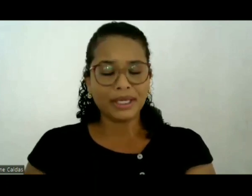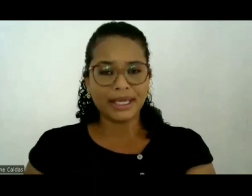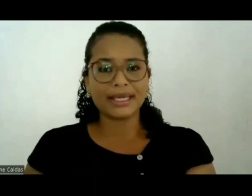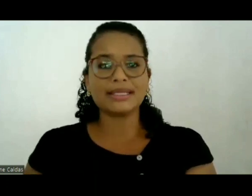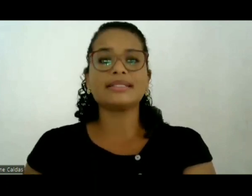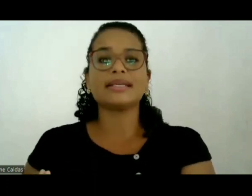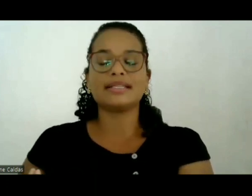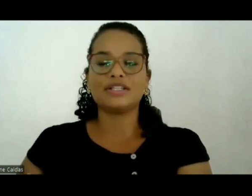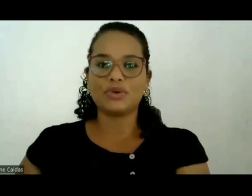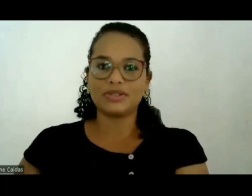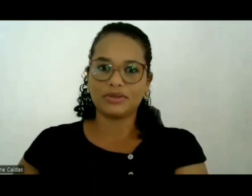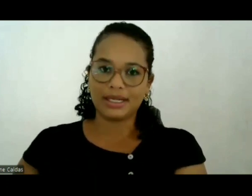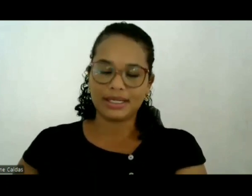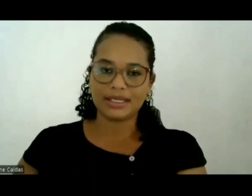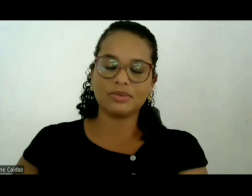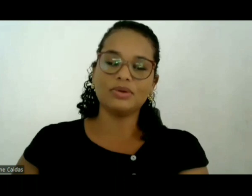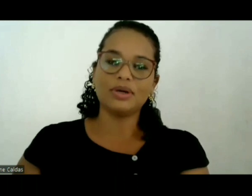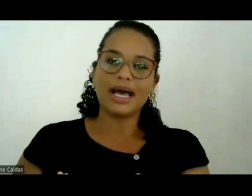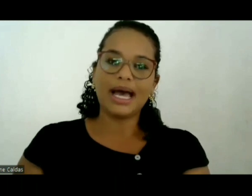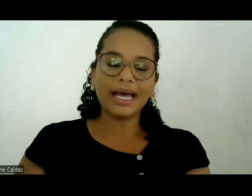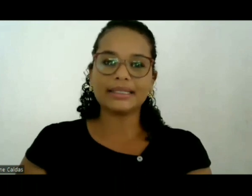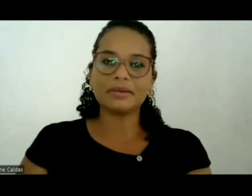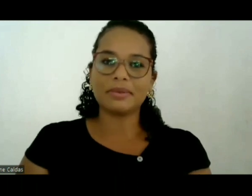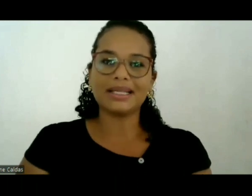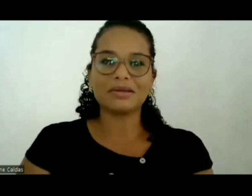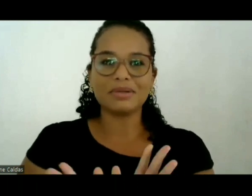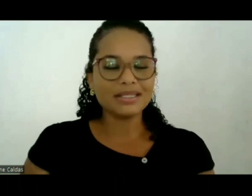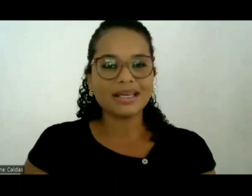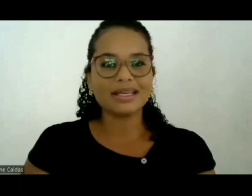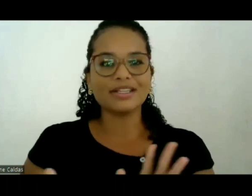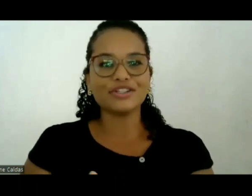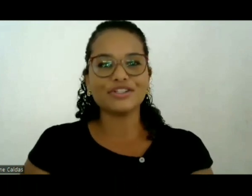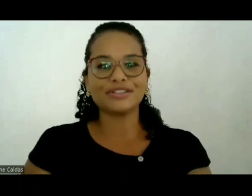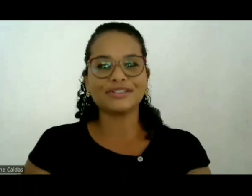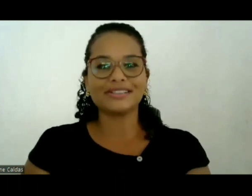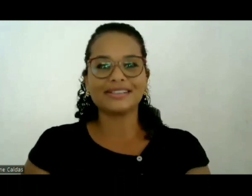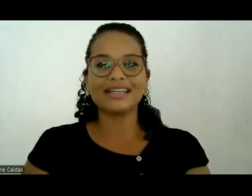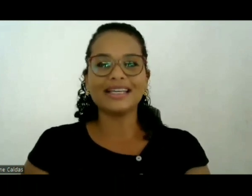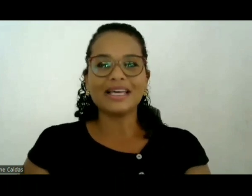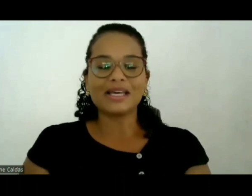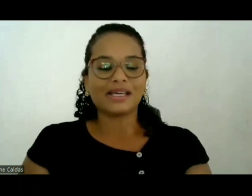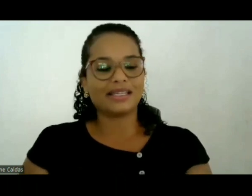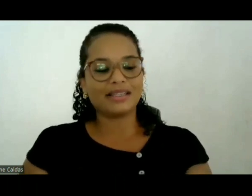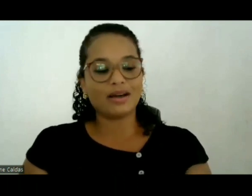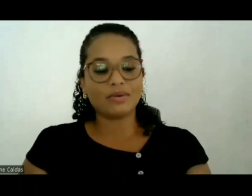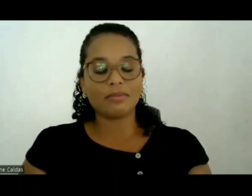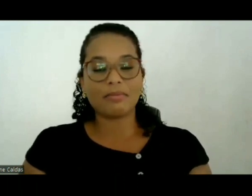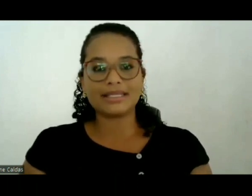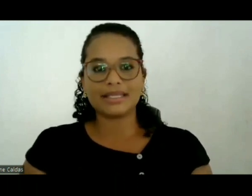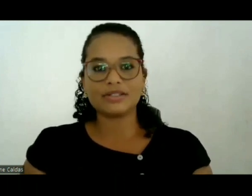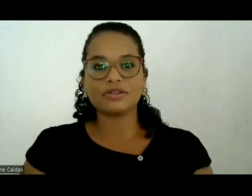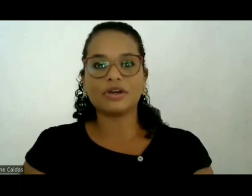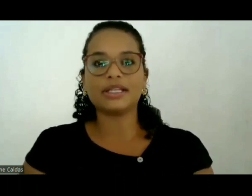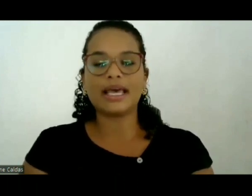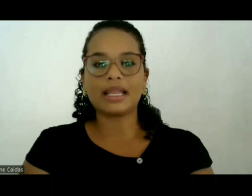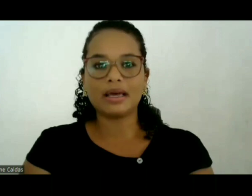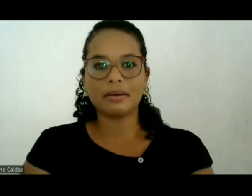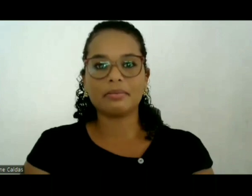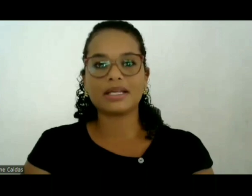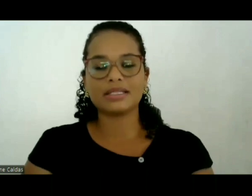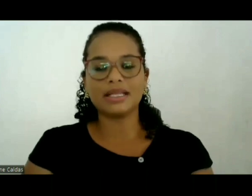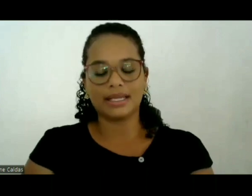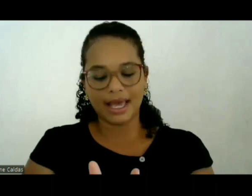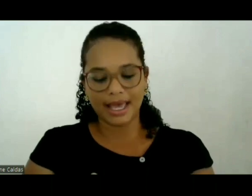no português, existe o regionalismo, aqui também na Libras existe, né? Então, mas isso torna